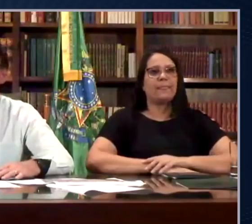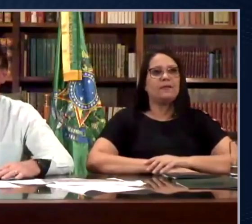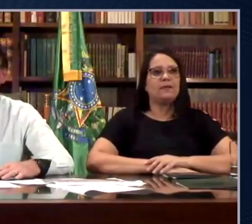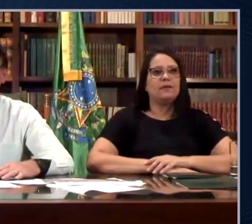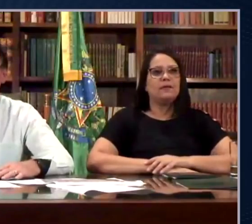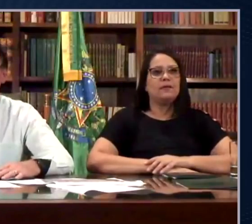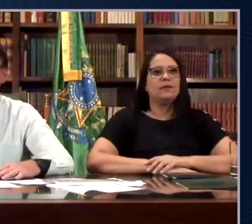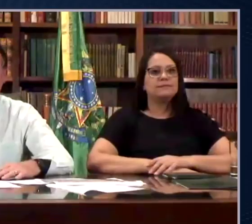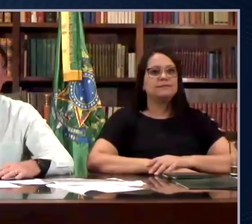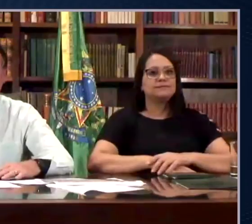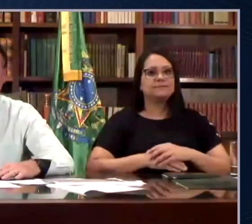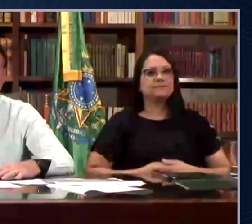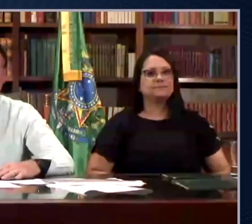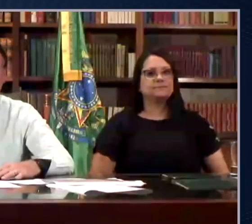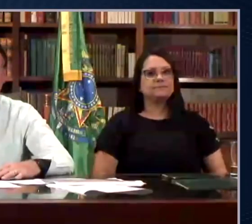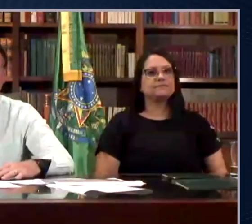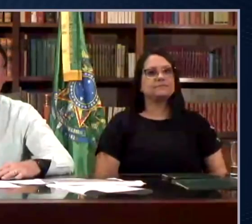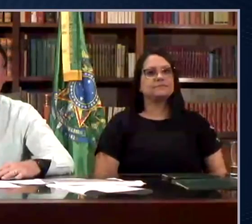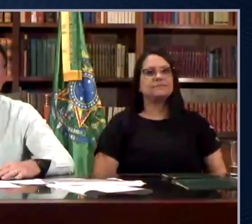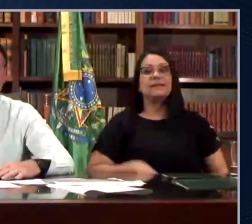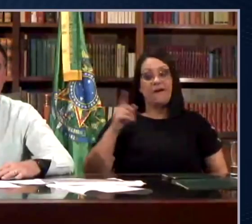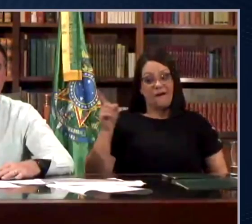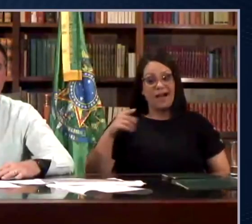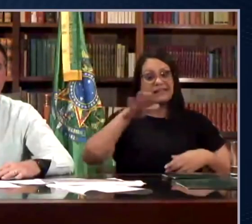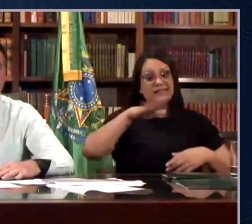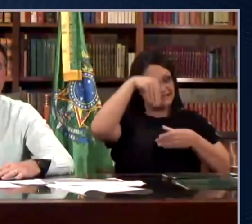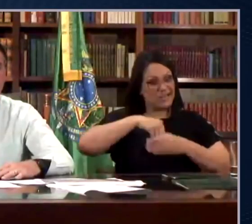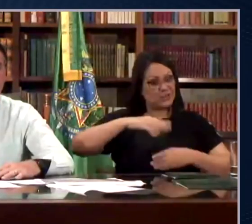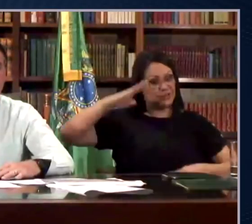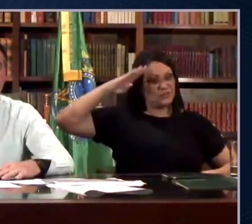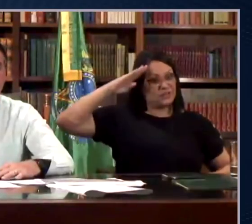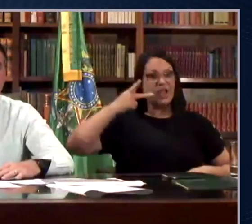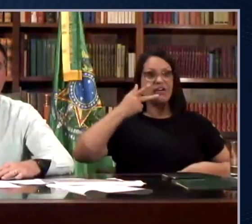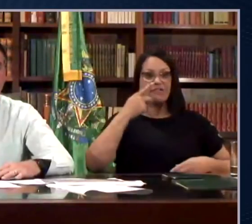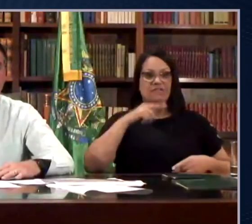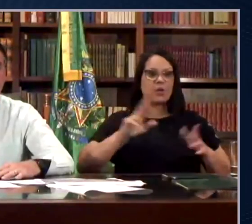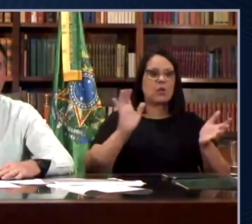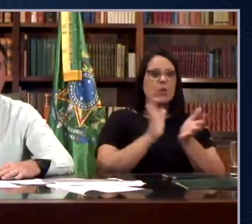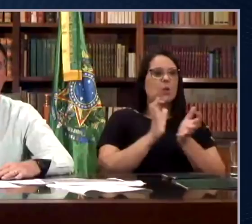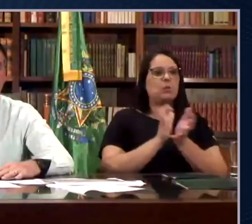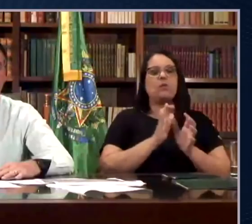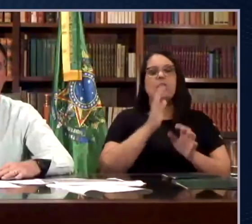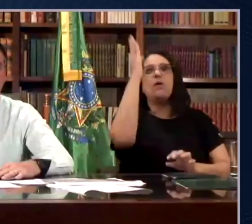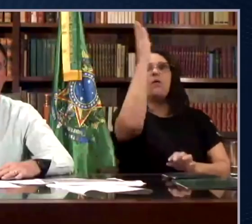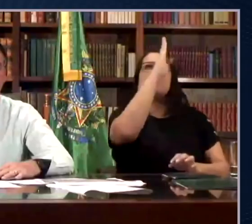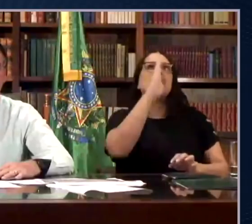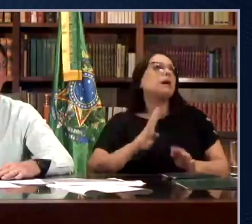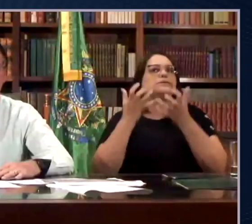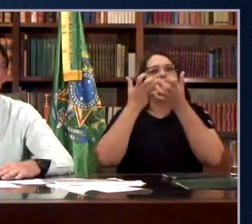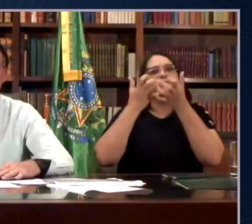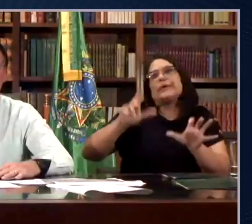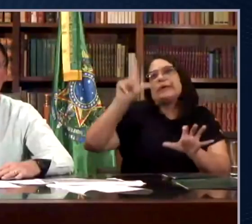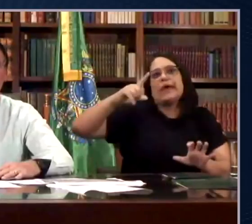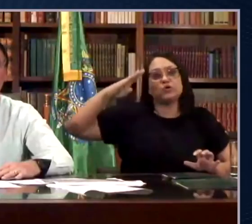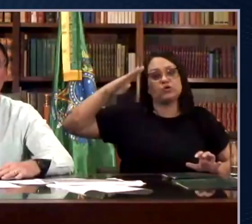Olha, presidente, na caserna se diz que a pátria não quer que o soldado morra por ela, mas que continue vivo